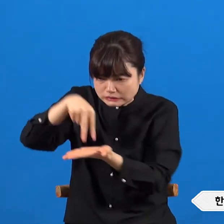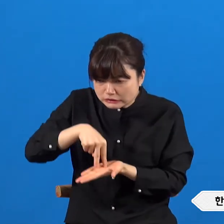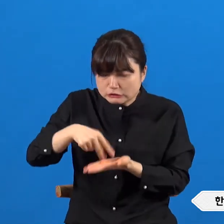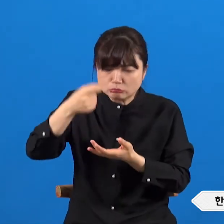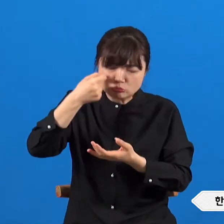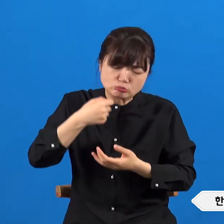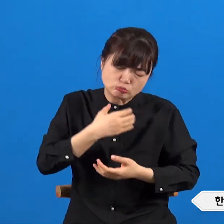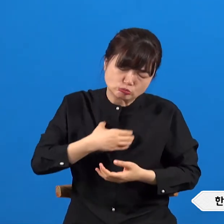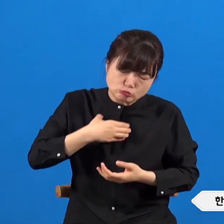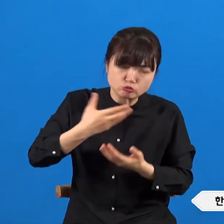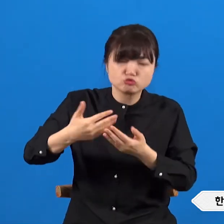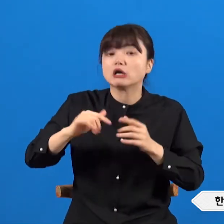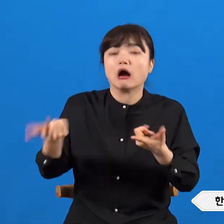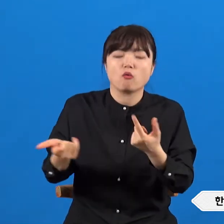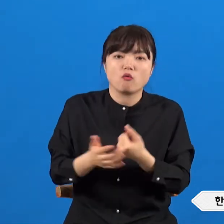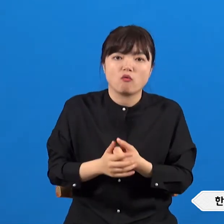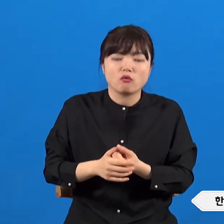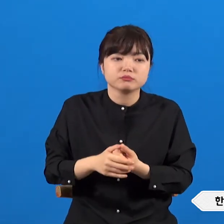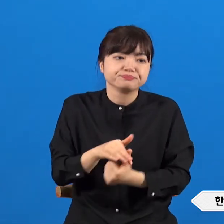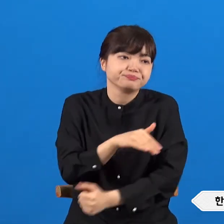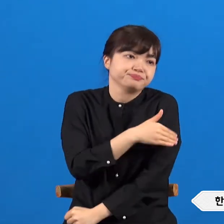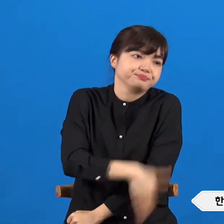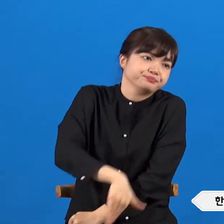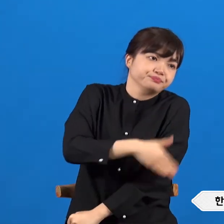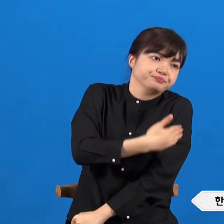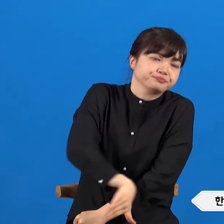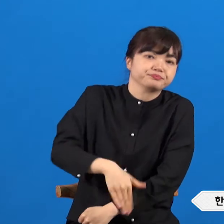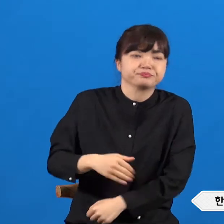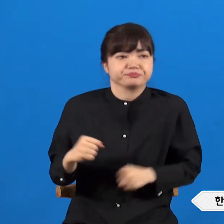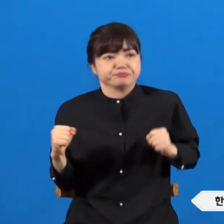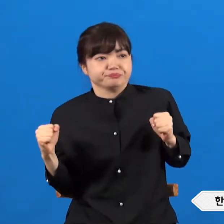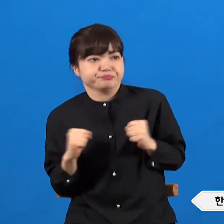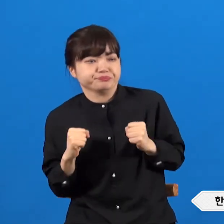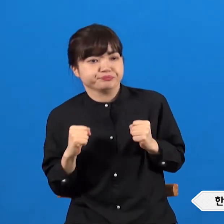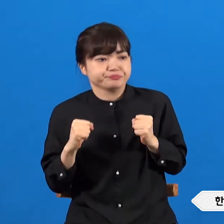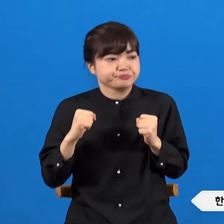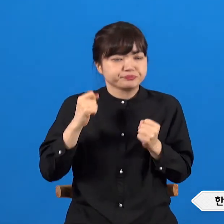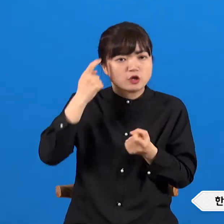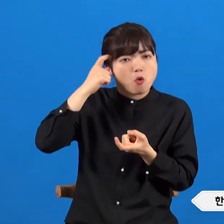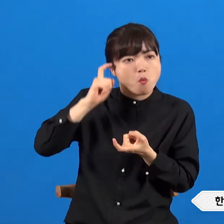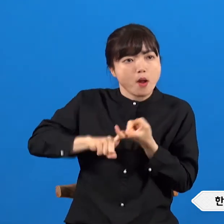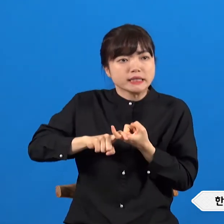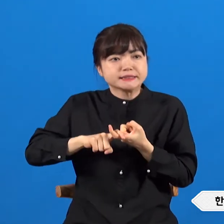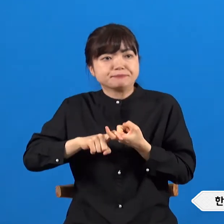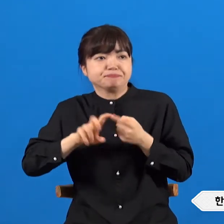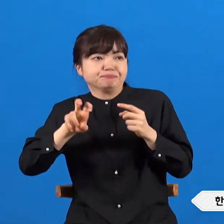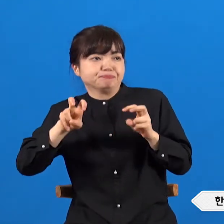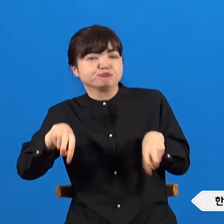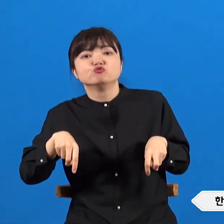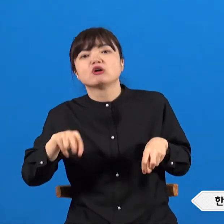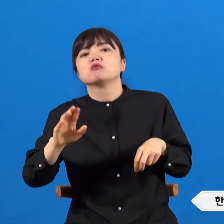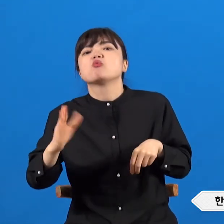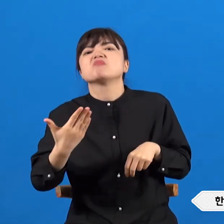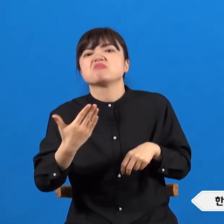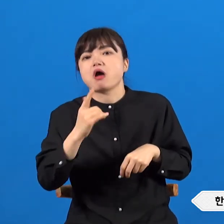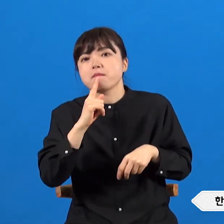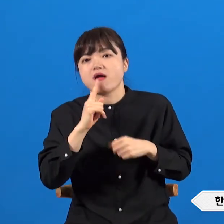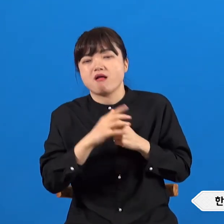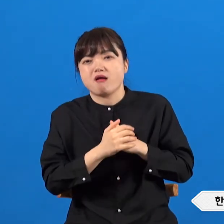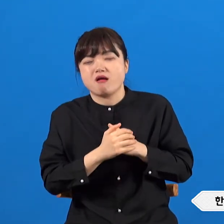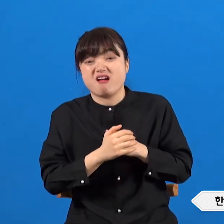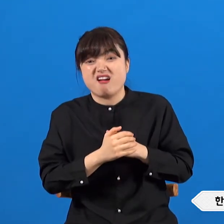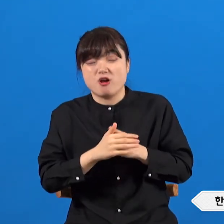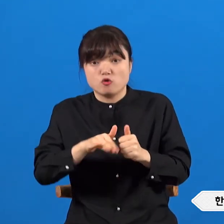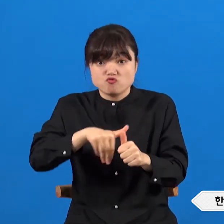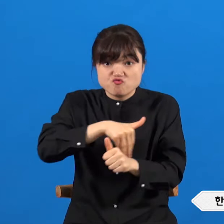척 저래도 모른 척 지독한 냉담과 무관심에 사로잡힐 것이라는 것입니다.